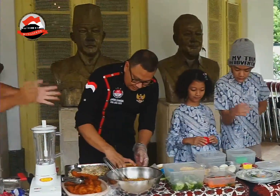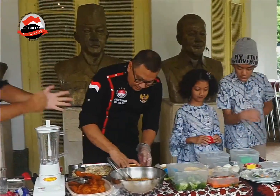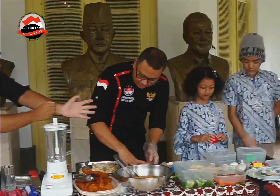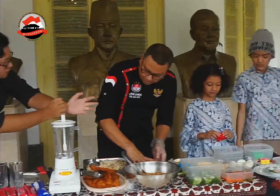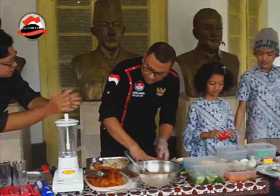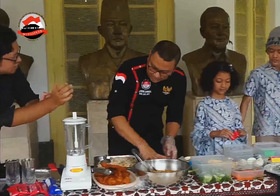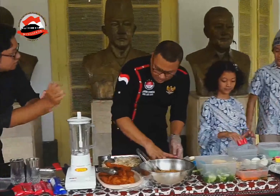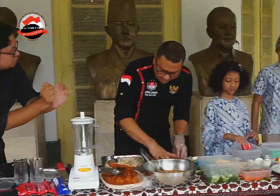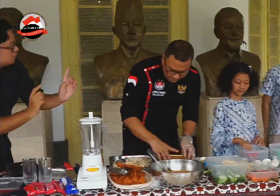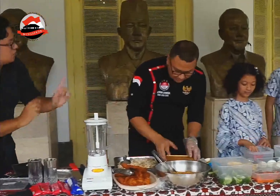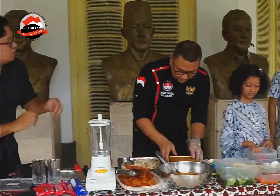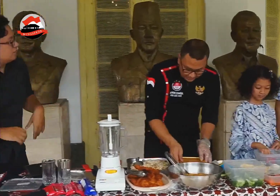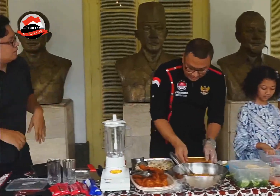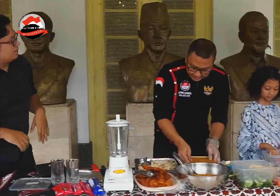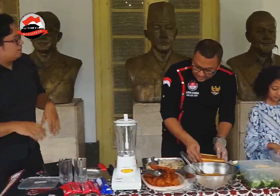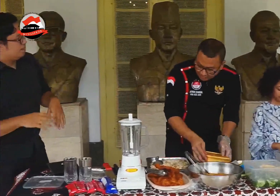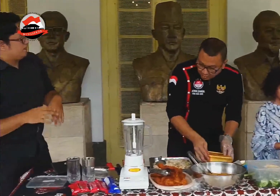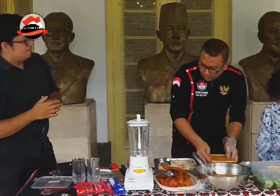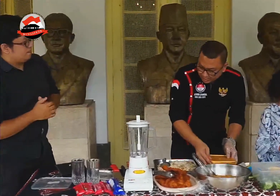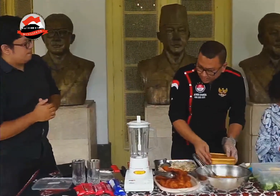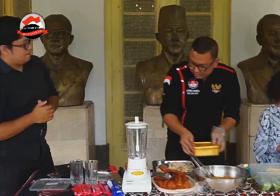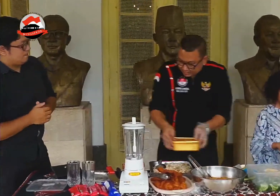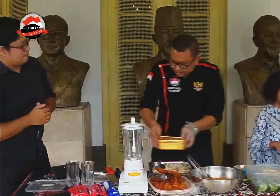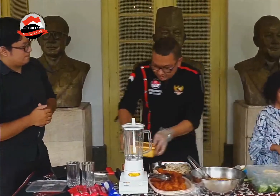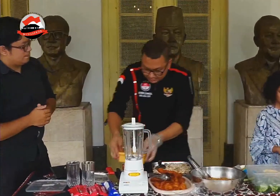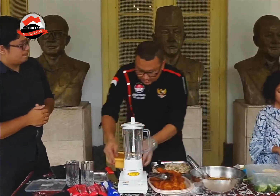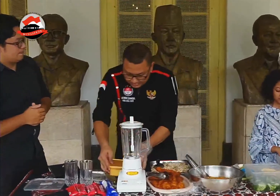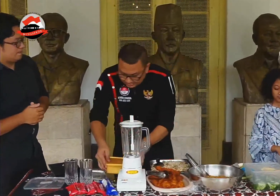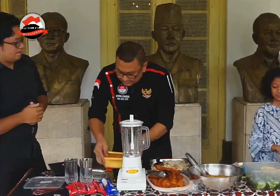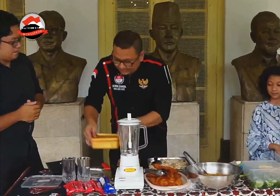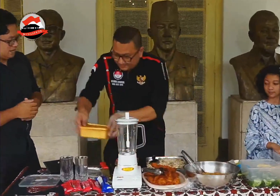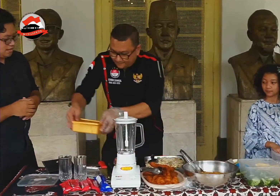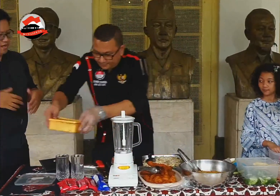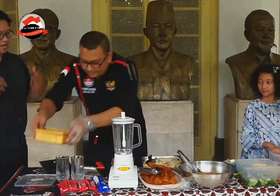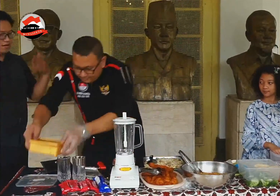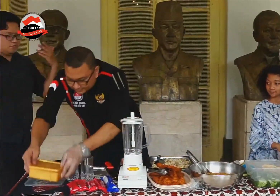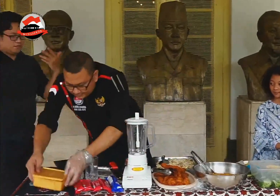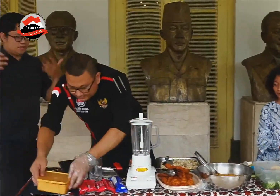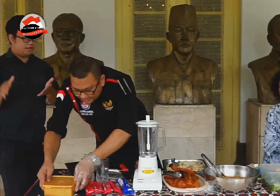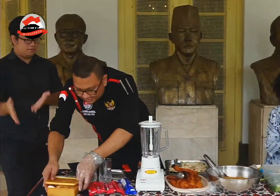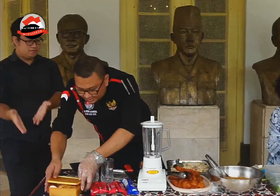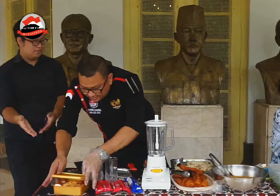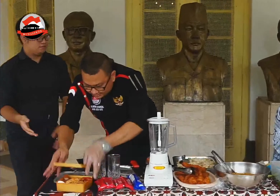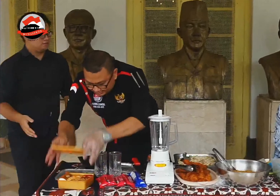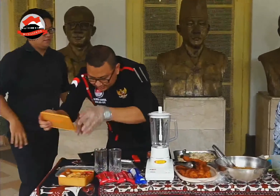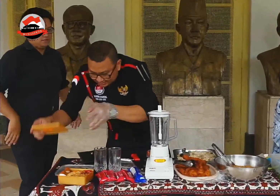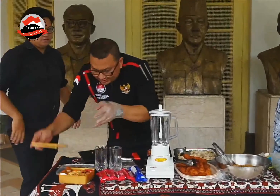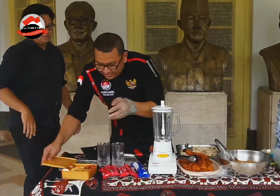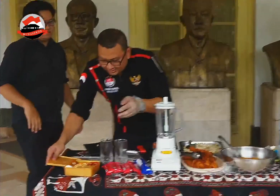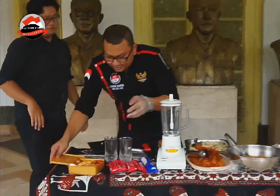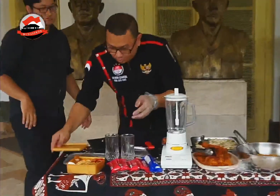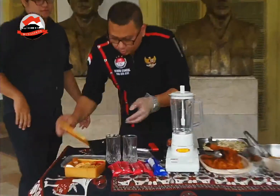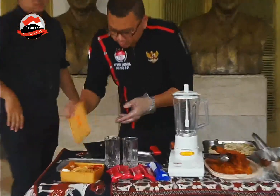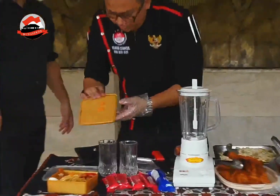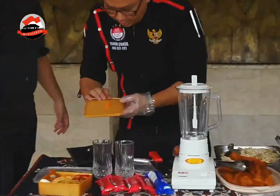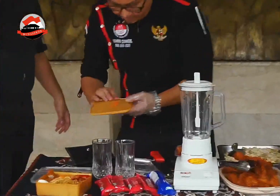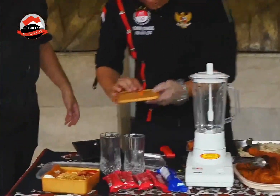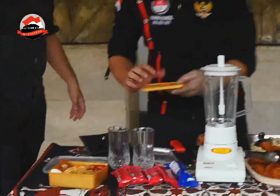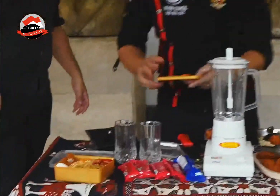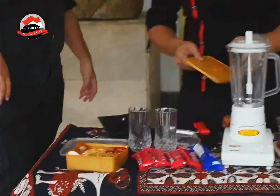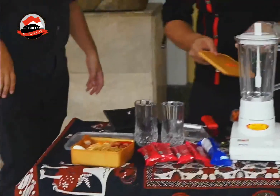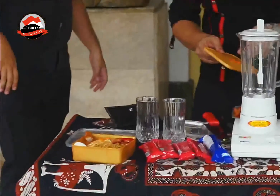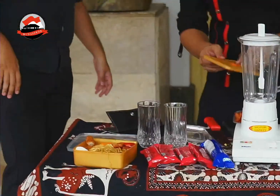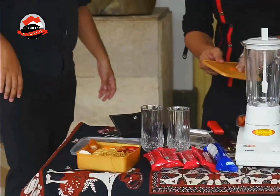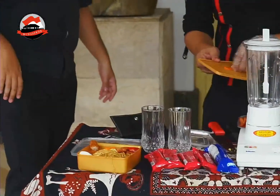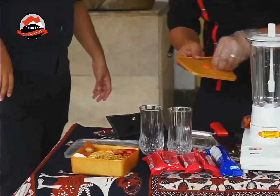ini udah jadi deh nih. Kita boleh, tinggal bawa pulang. Boleh mungkin diperlihatkan, Chef, ke depan. Nah, ini. Itu contohnya ya. Hilang